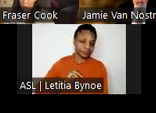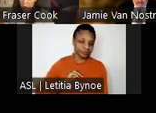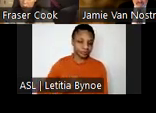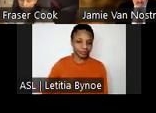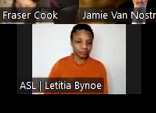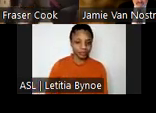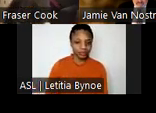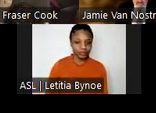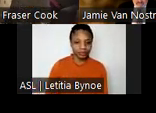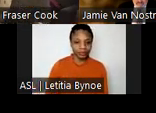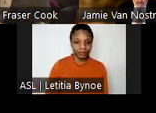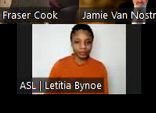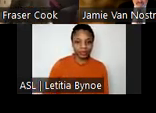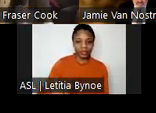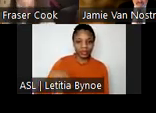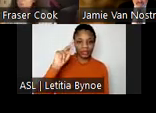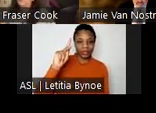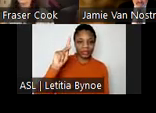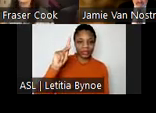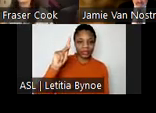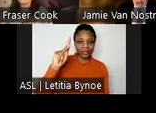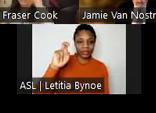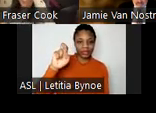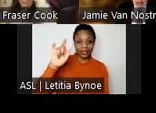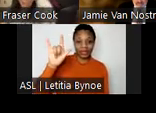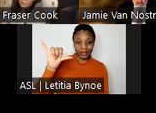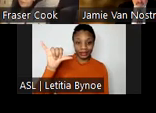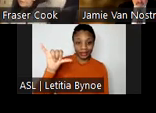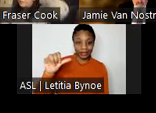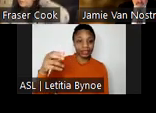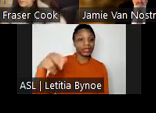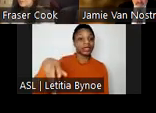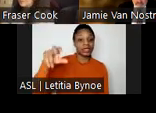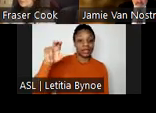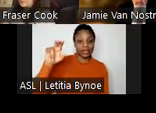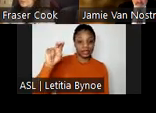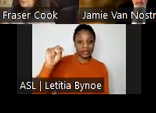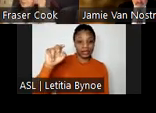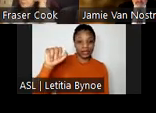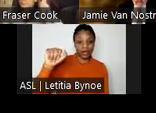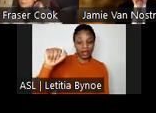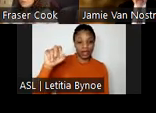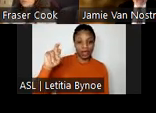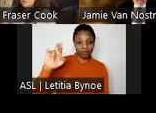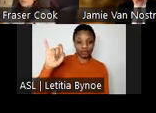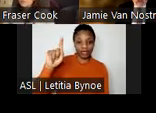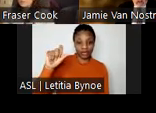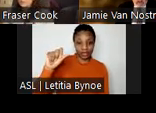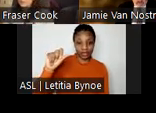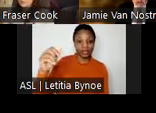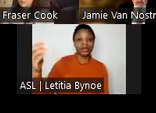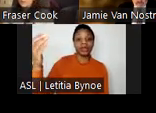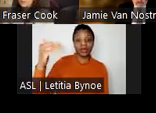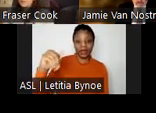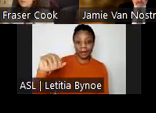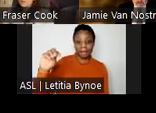Ari Okay kalila barnet está aquí namrita capur presente